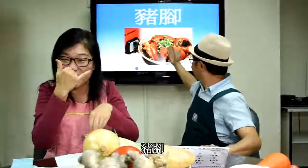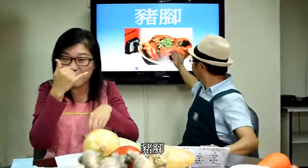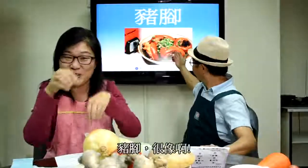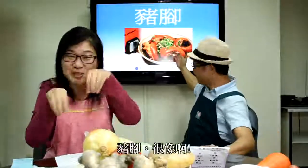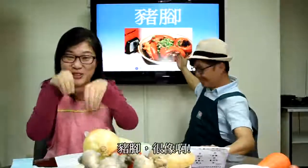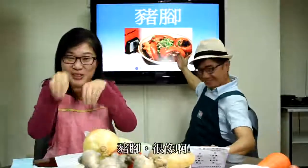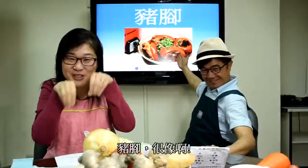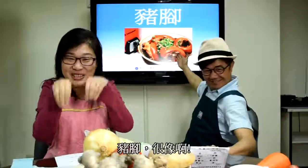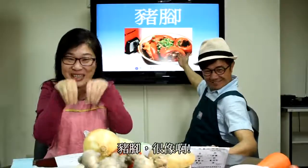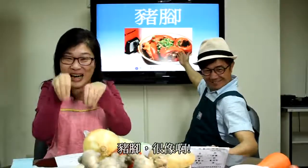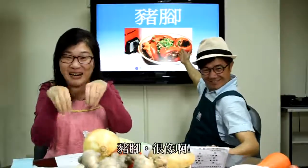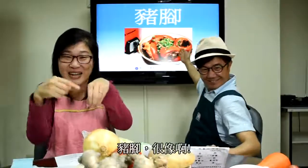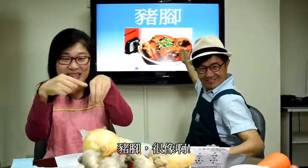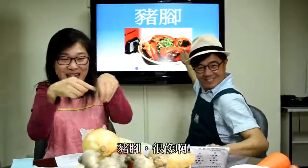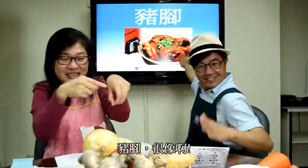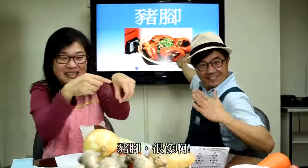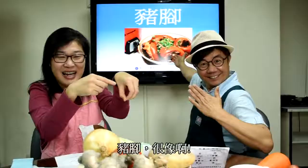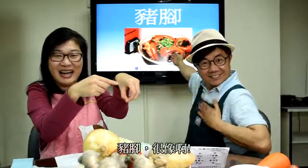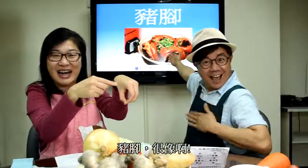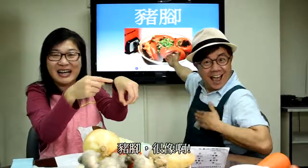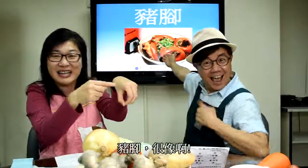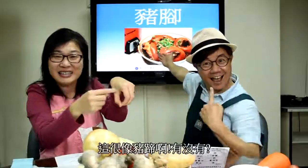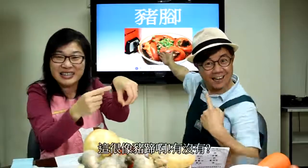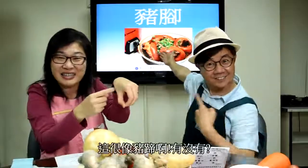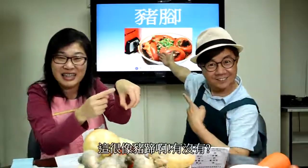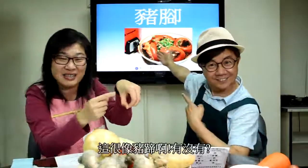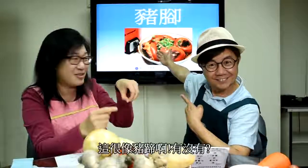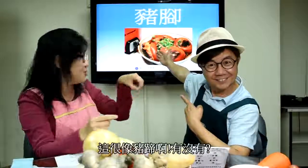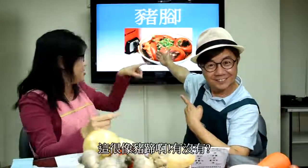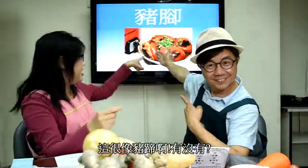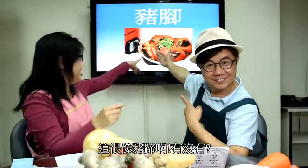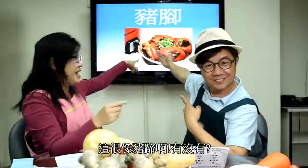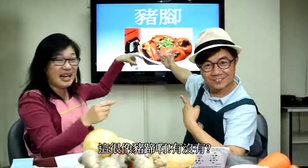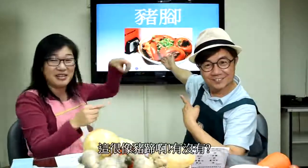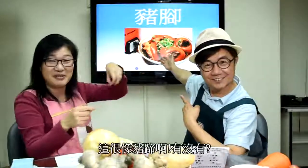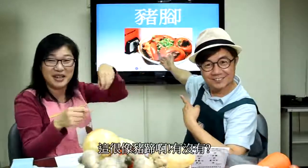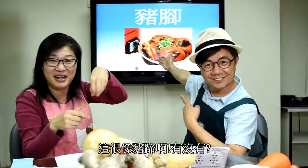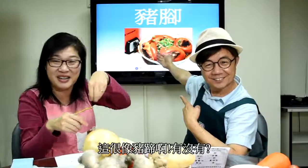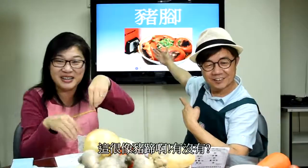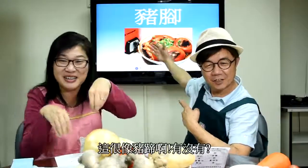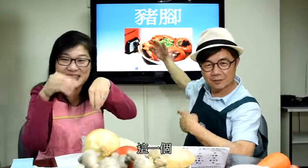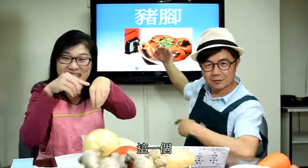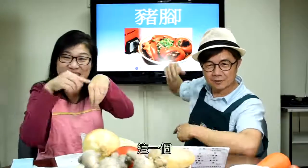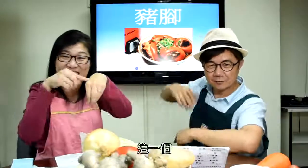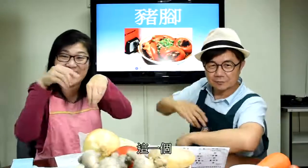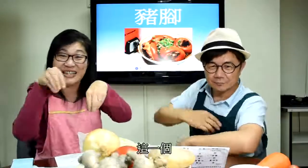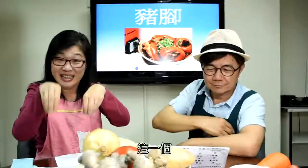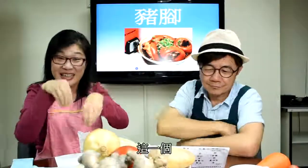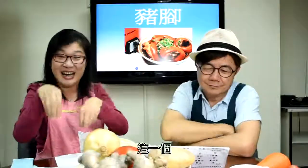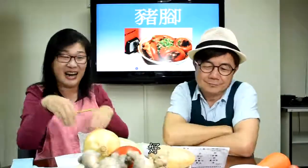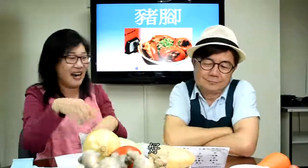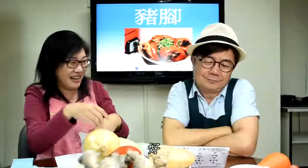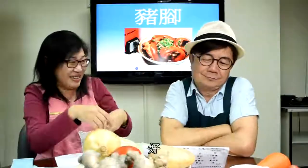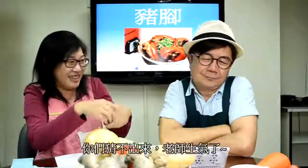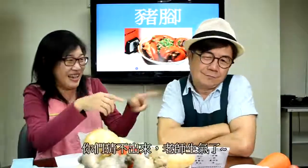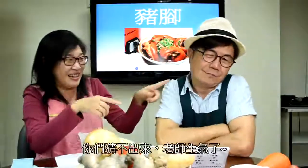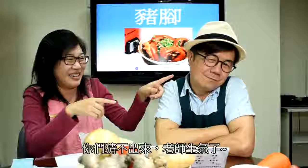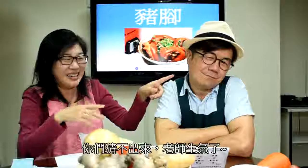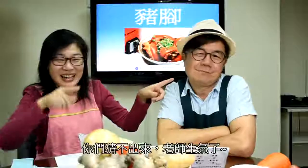猪脚，很像啊，这很像猪蹄呀、啊，有没有？这一个，啊，你